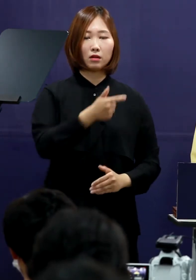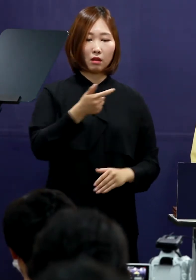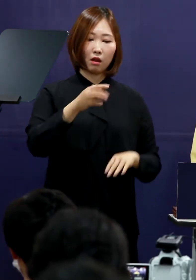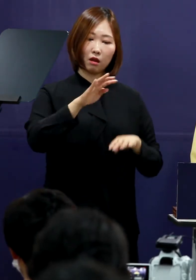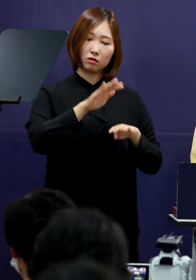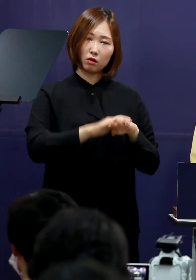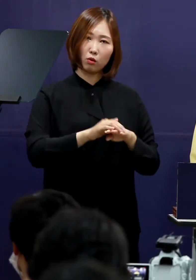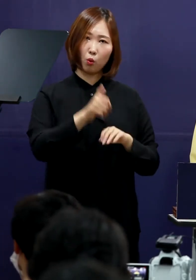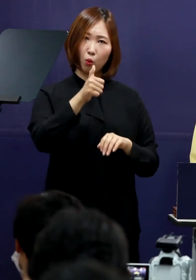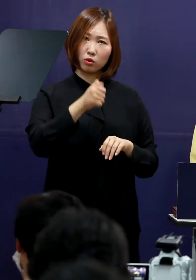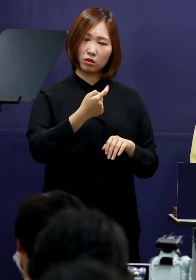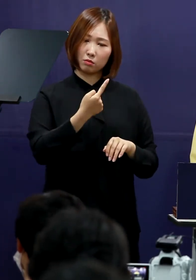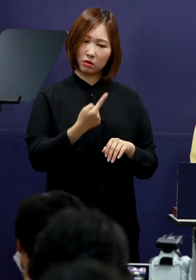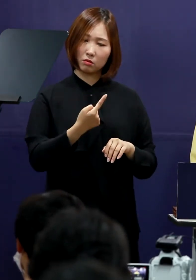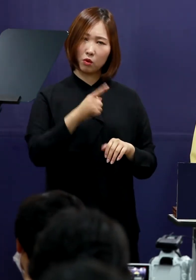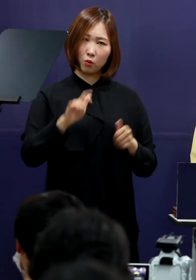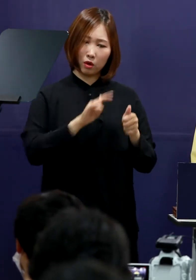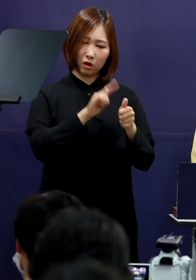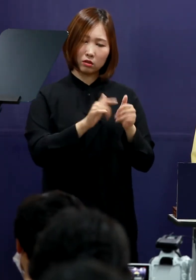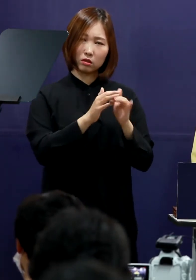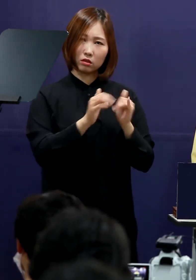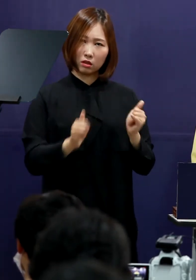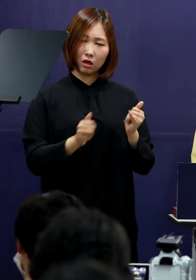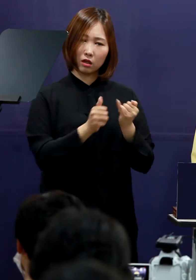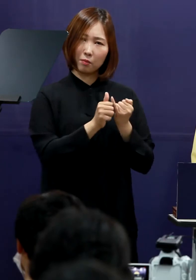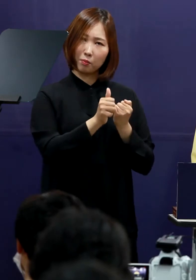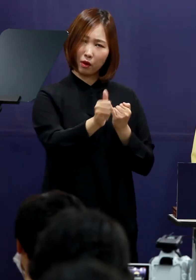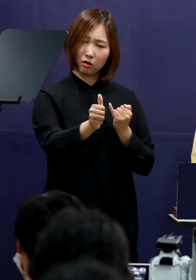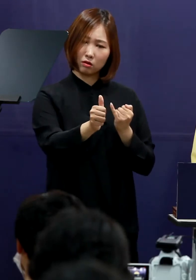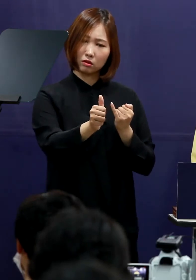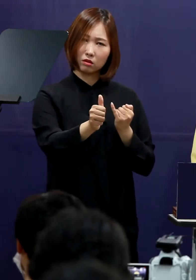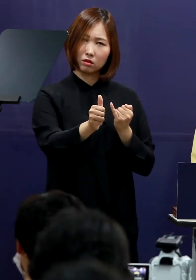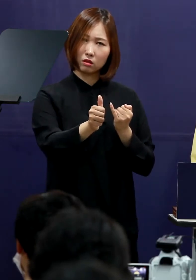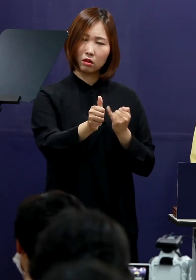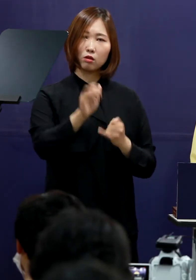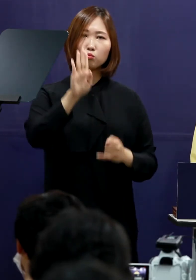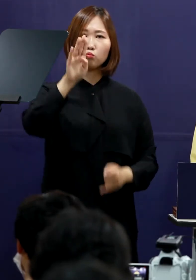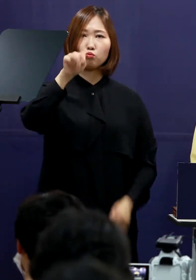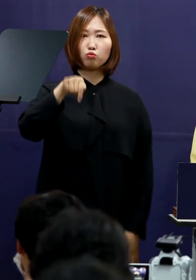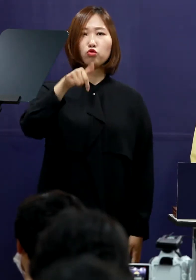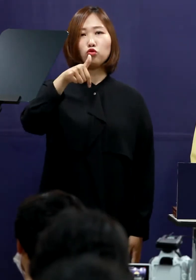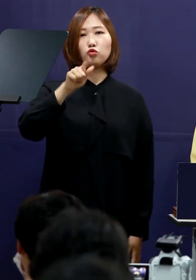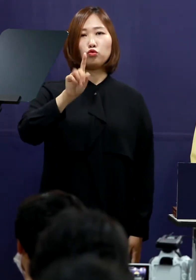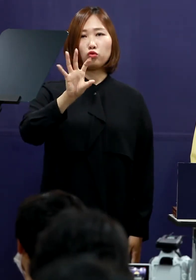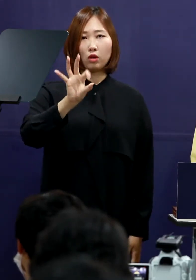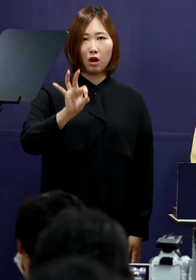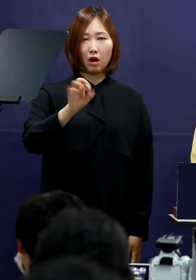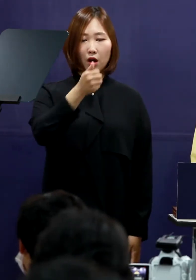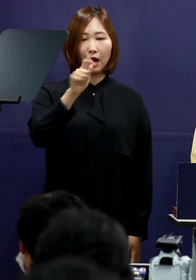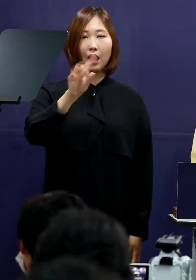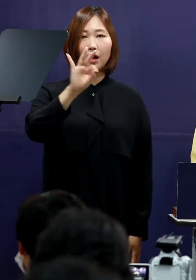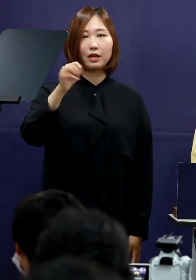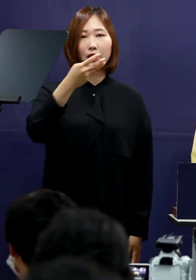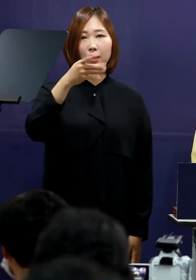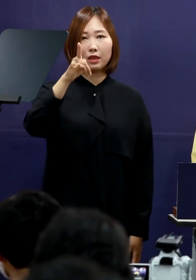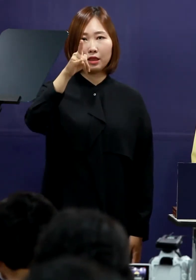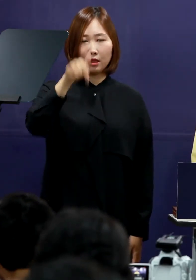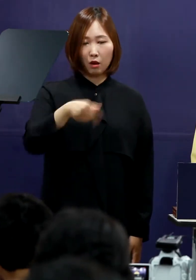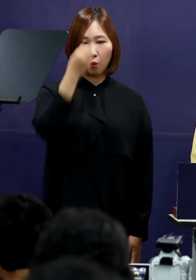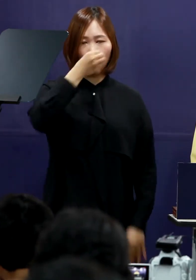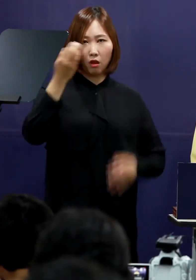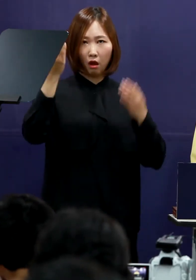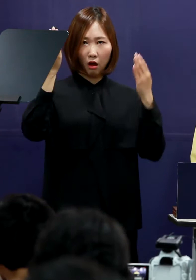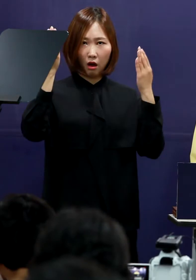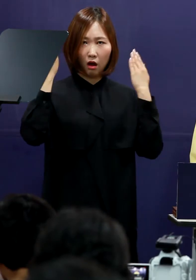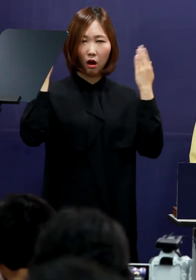51번 확진자의 남편이 우리시 부강 하이텍 고등학교 교사로 재직 중입니다.